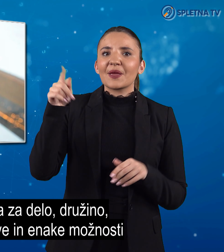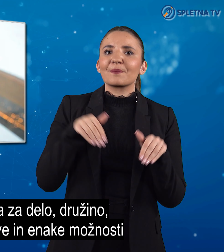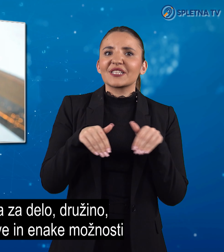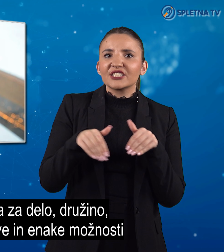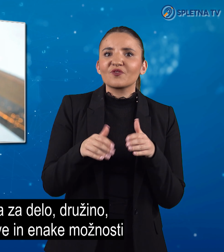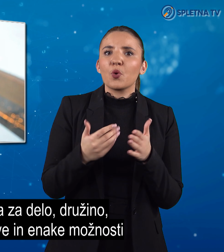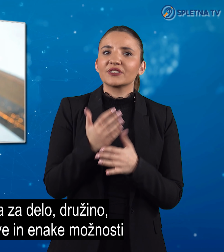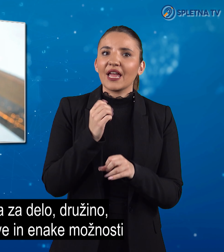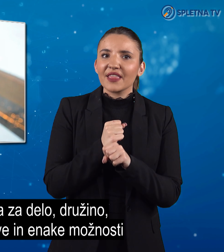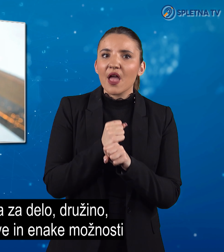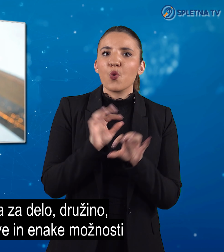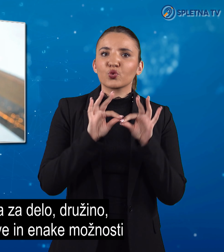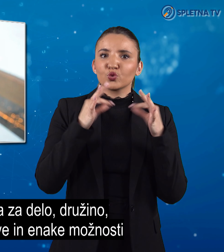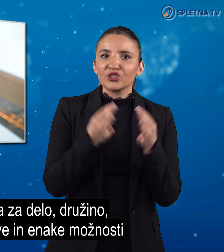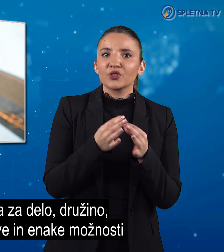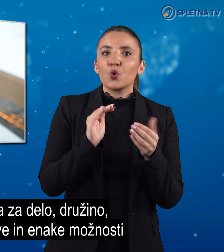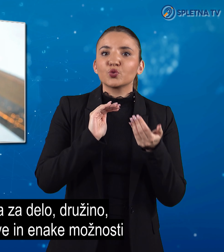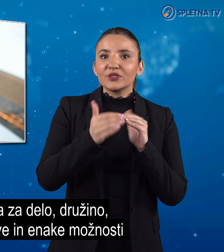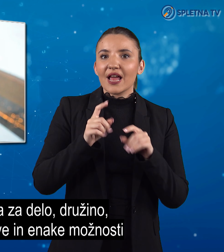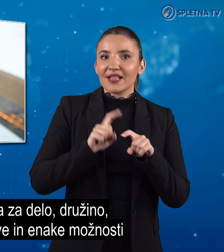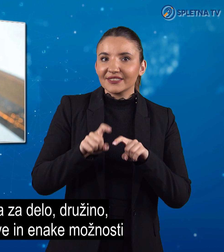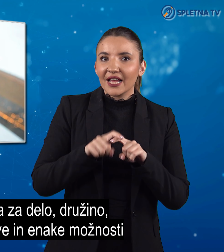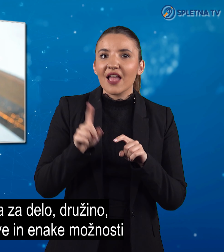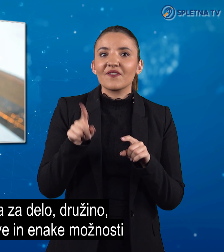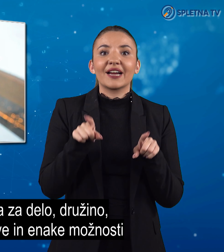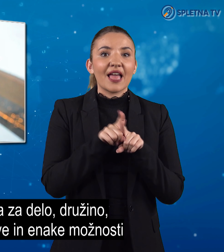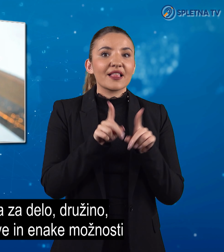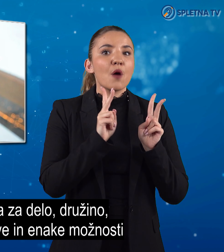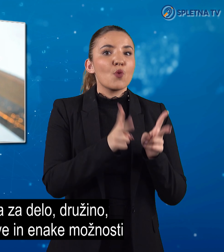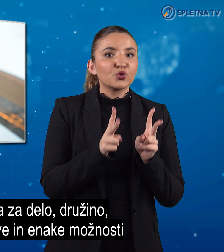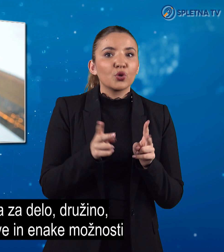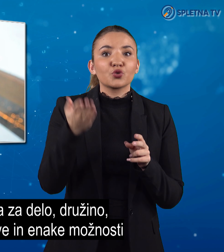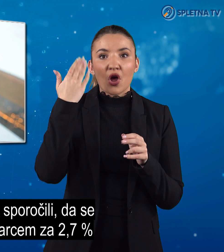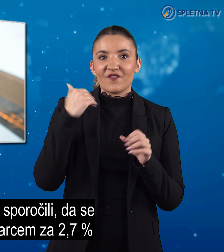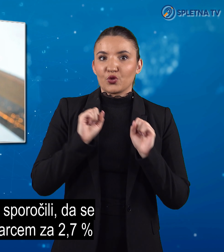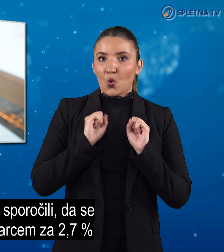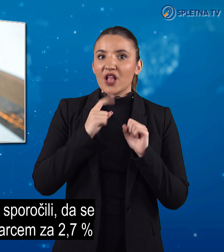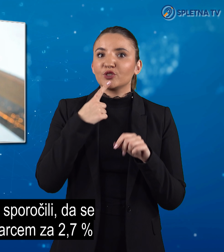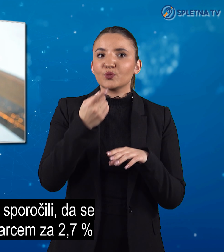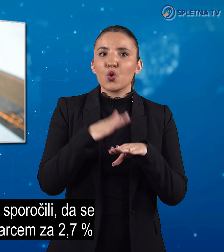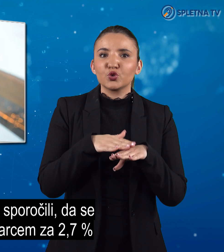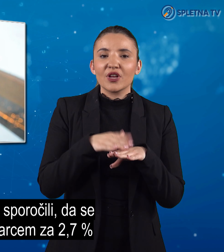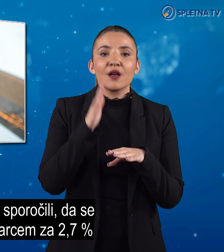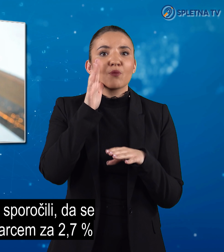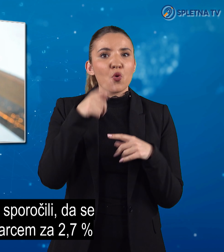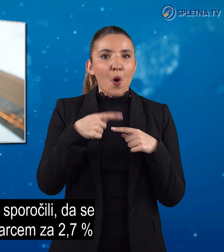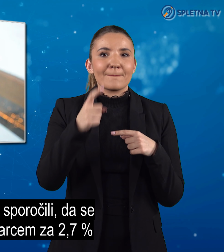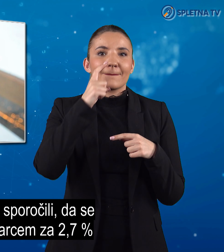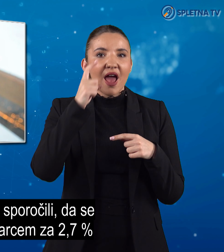Z Ministrstva za delo, družino, socialne zadeve in enake možnosti so v torek sporočili, da se bodo z marcem